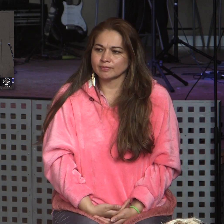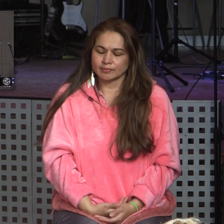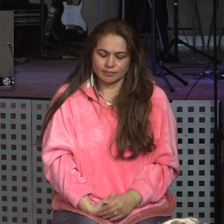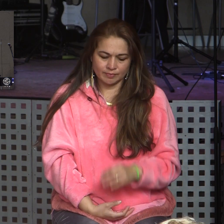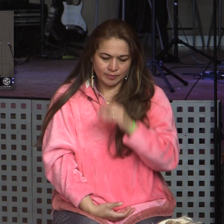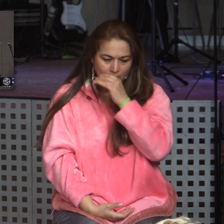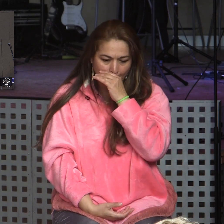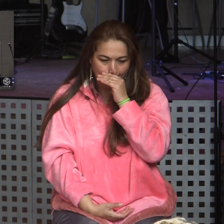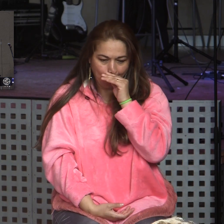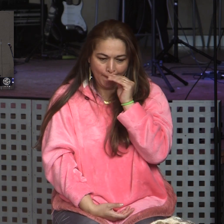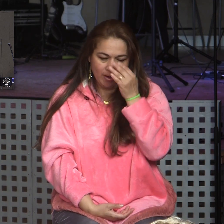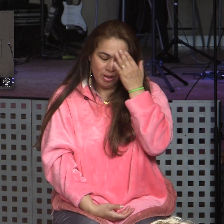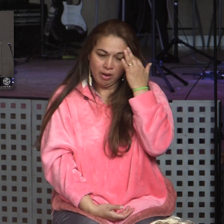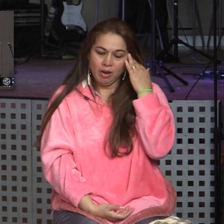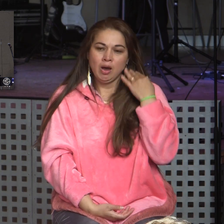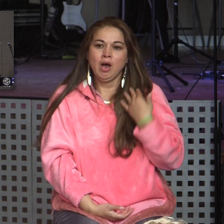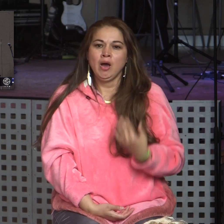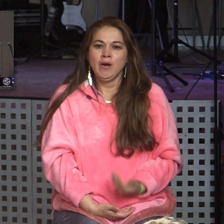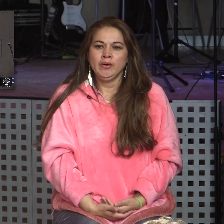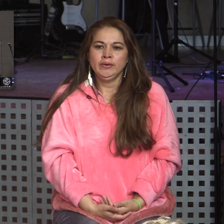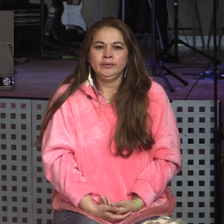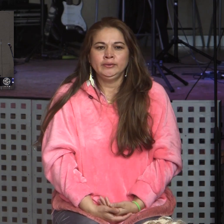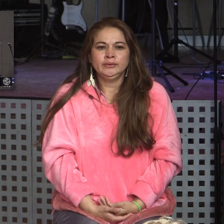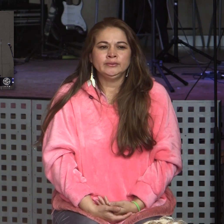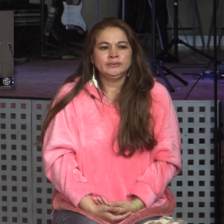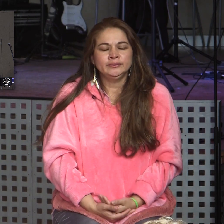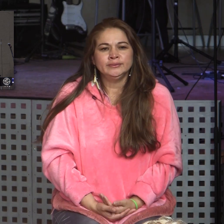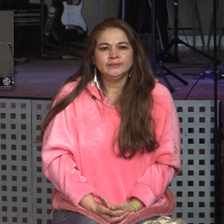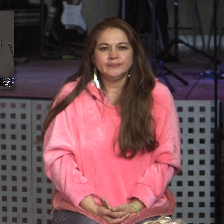Cristo, tesoros?